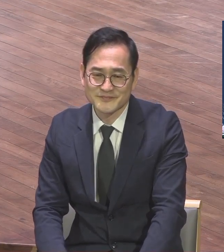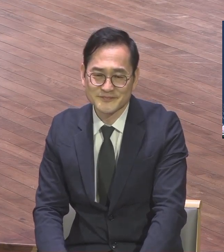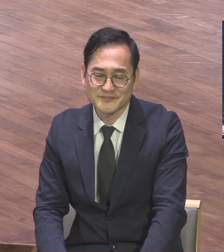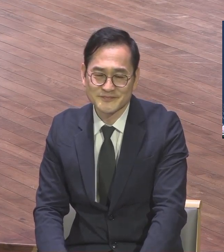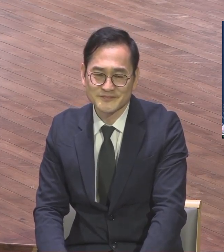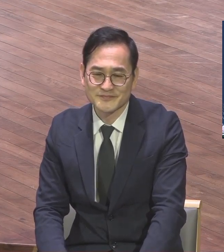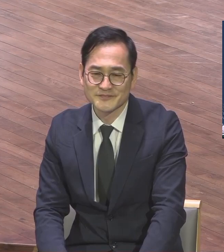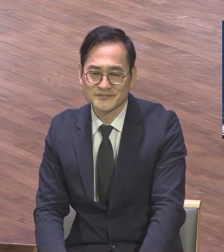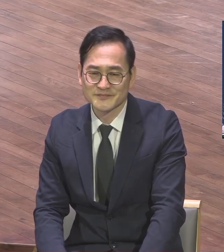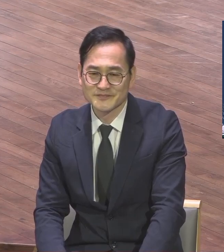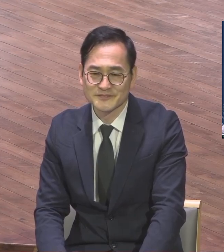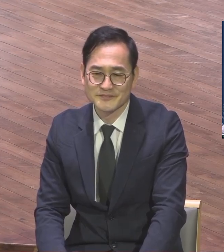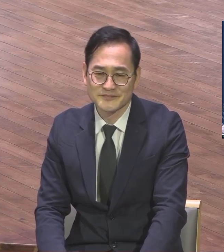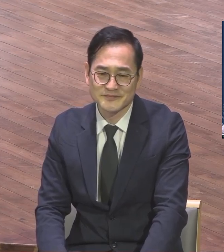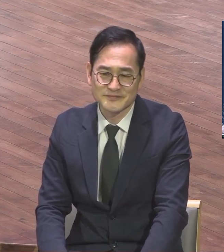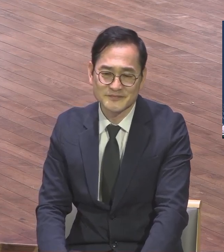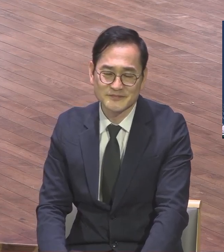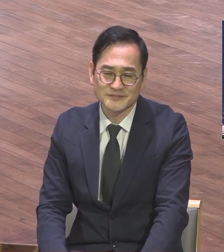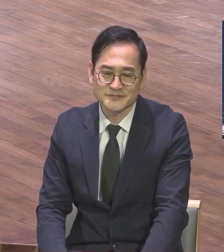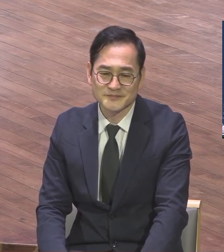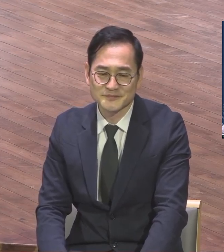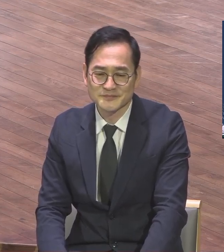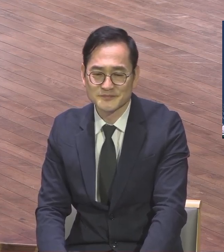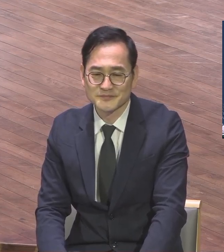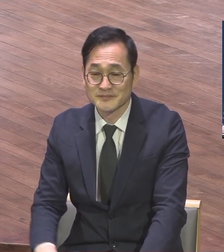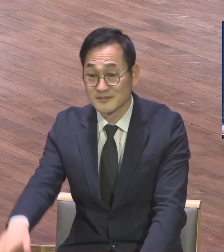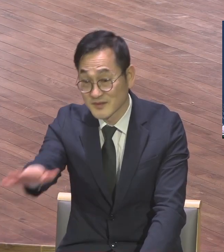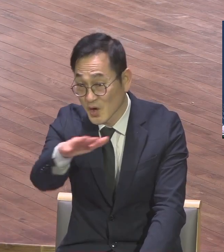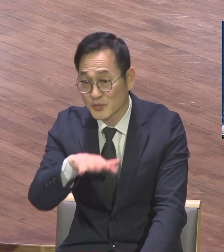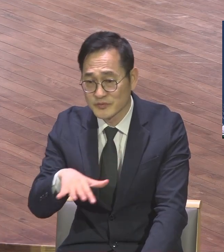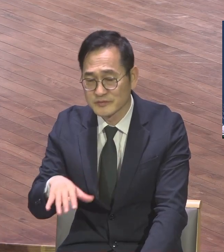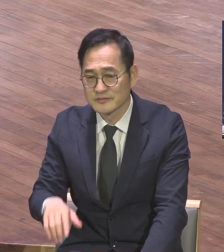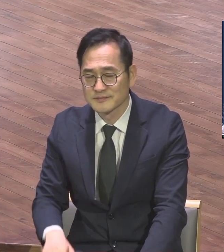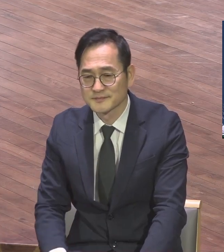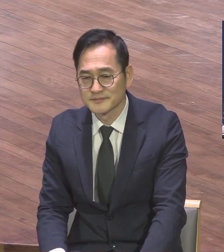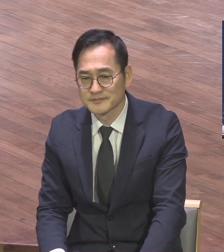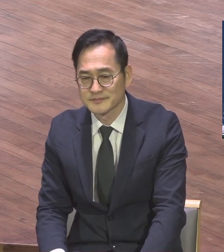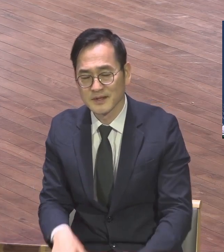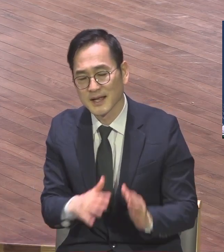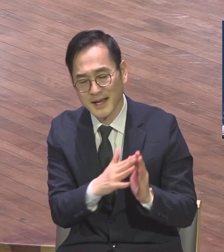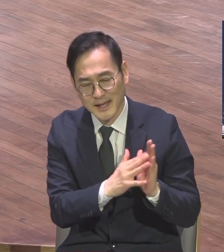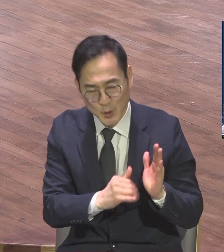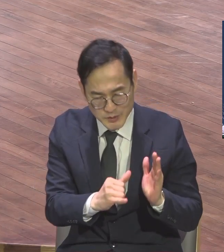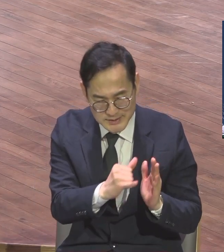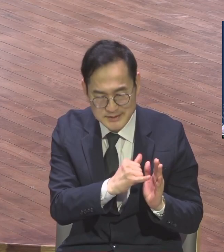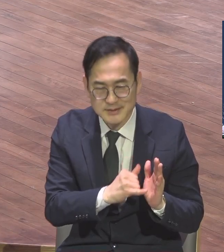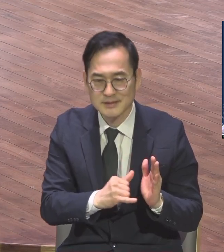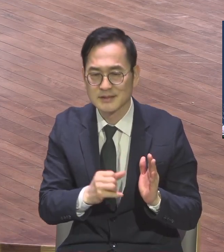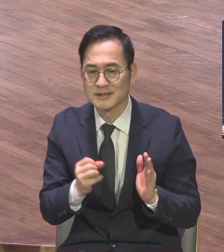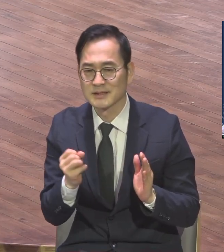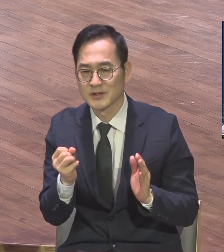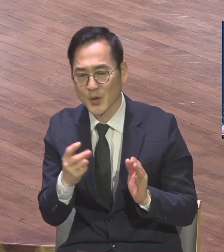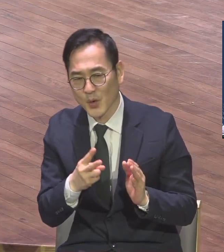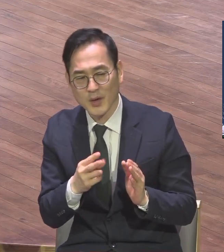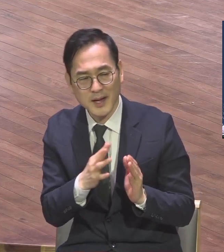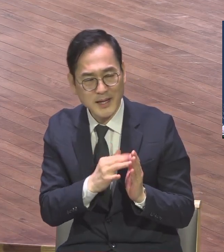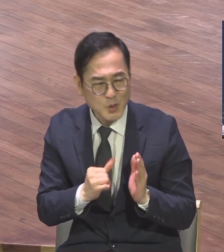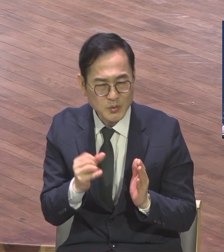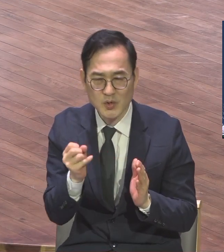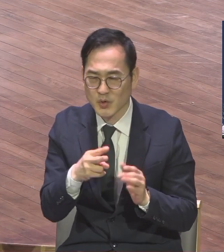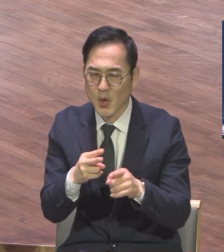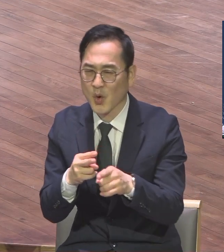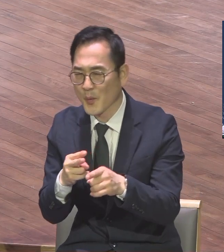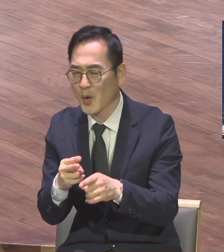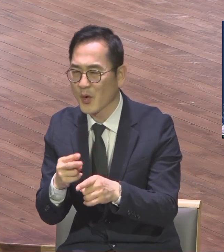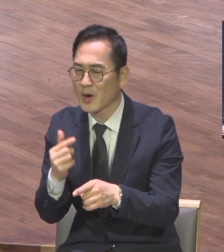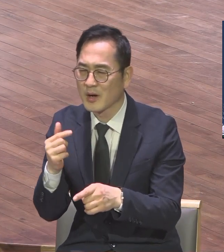여러분도 꼭 가족이나 주변 사람이나 특히 목회자에게 이런 감사를 표현해 보시기 바랍니다.